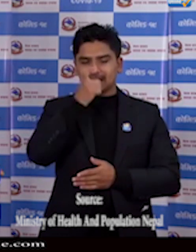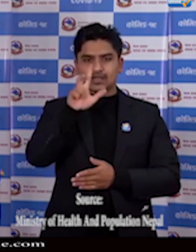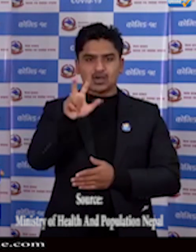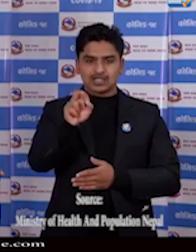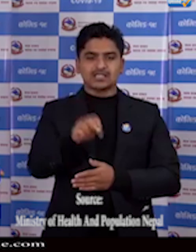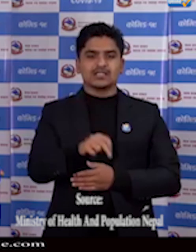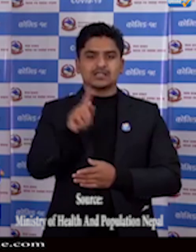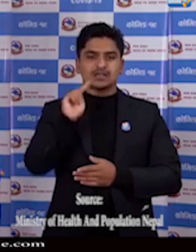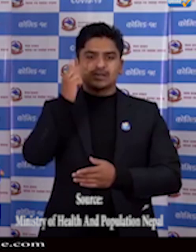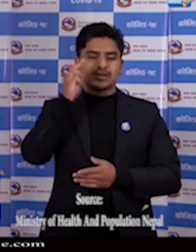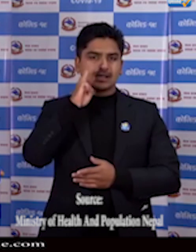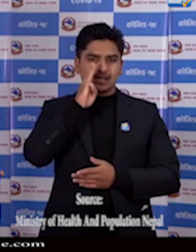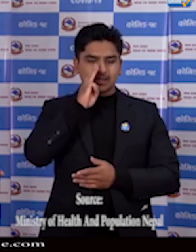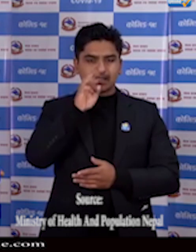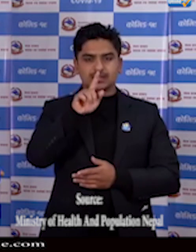31,780, त्यसै गरी कर्णाली प्रदेशमा